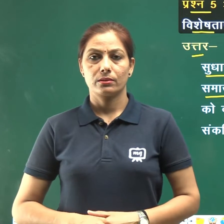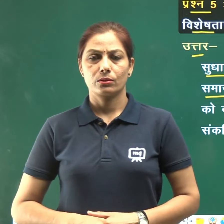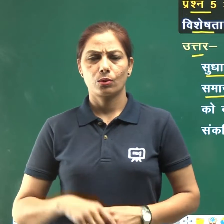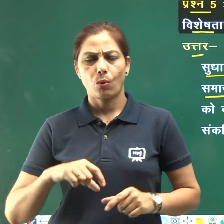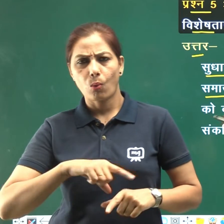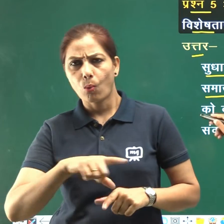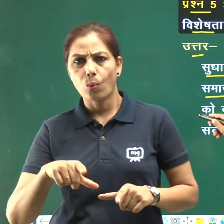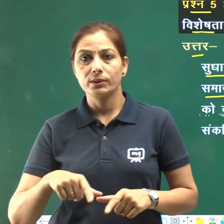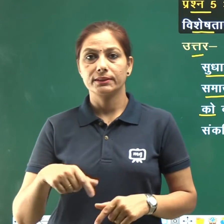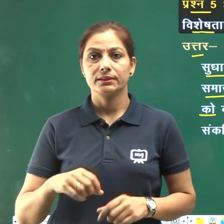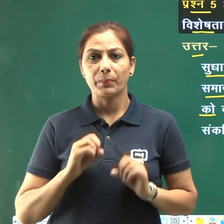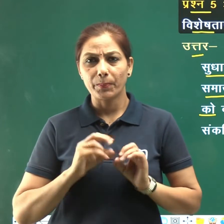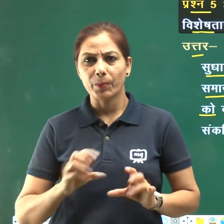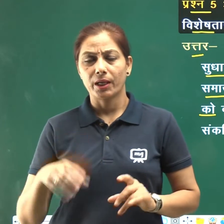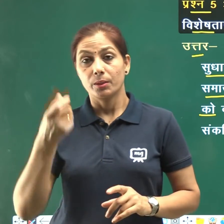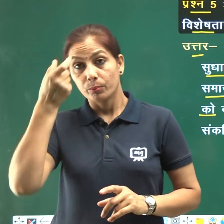प्रत्येक बुराई को